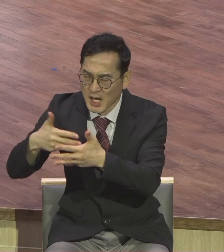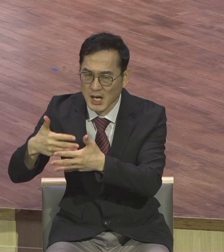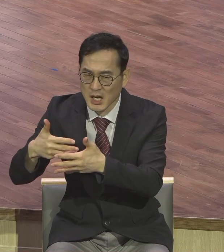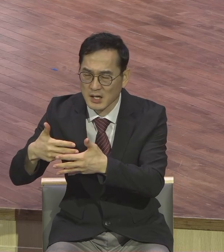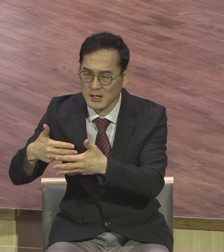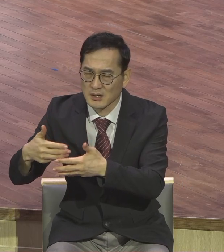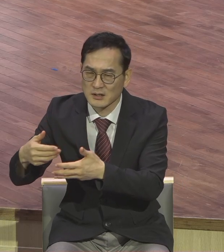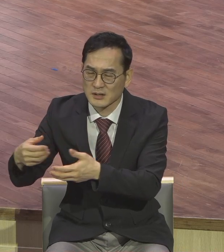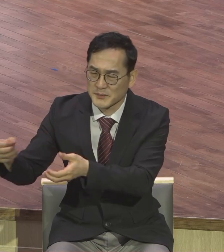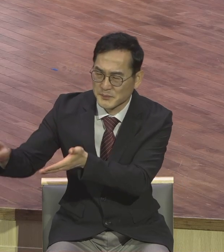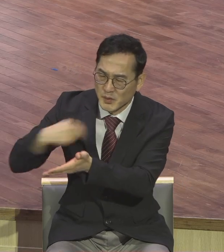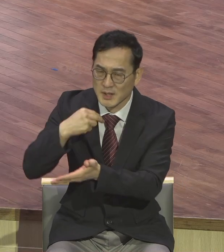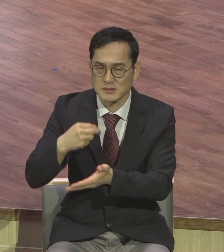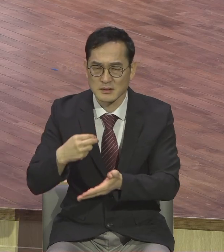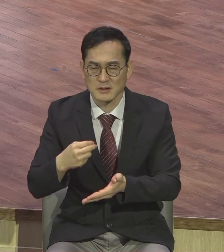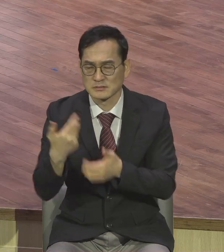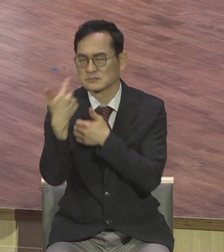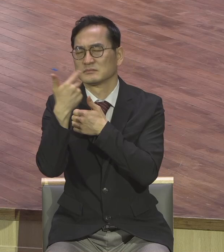보냈어요.